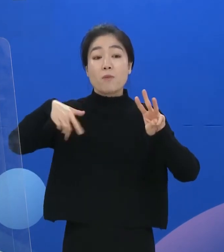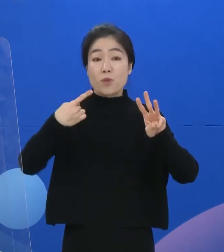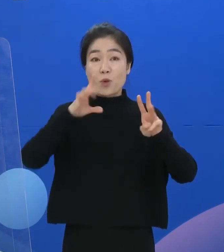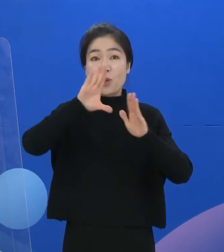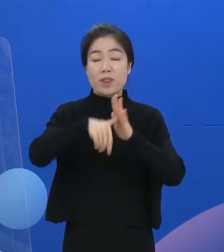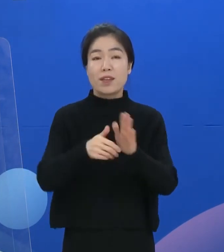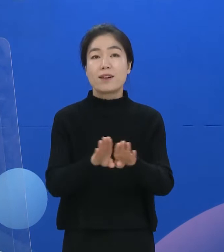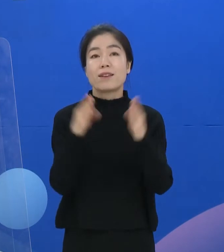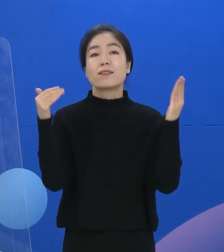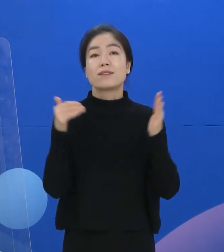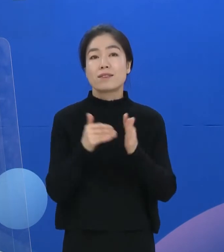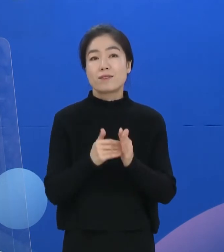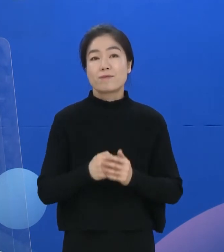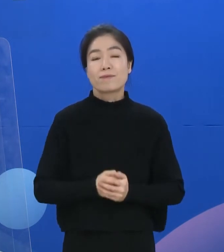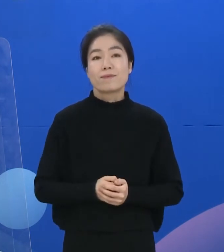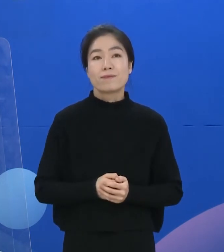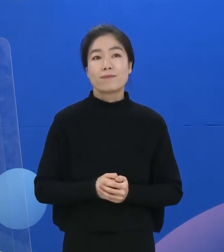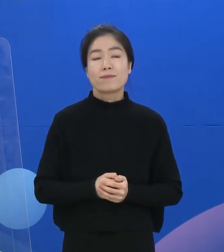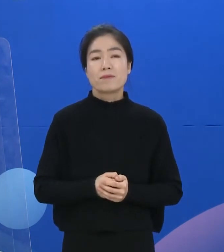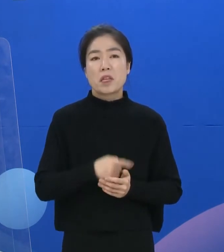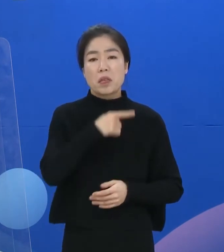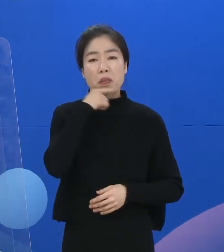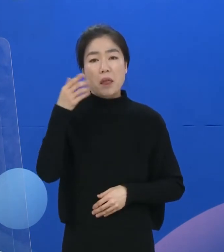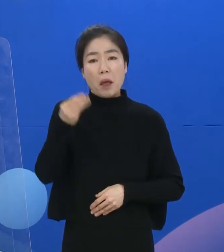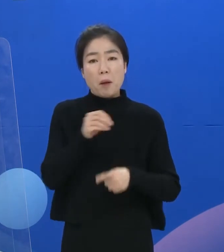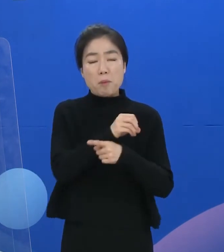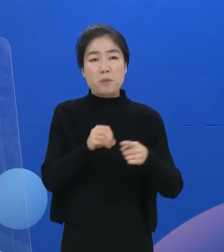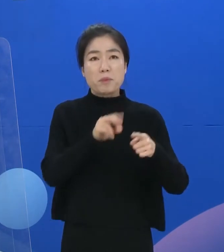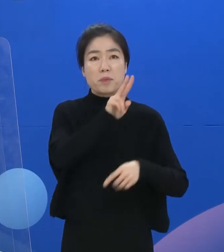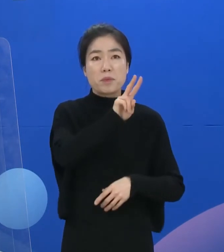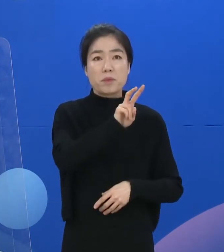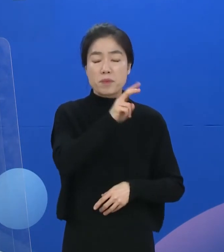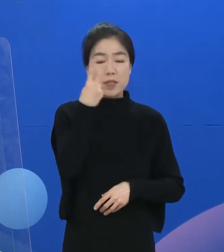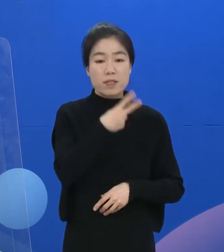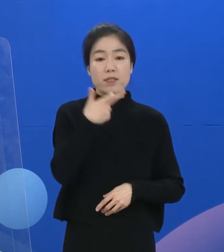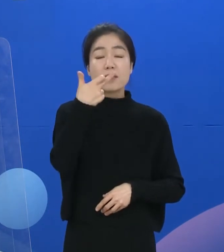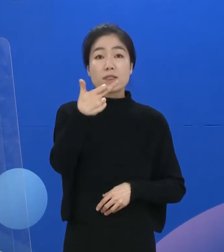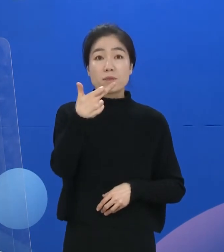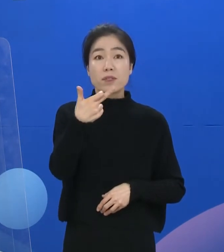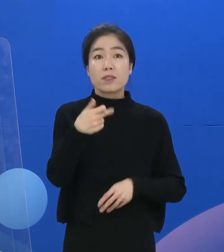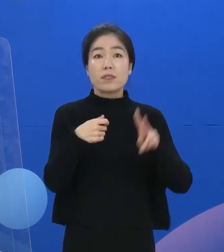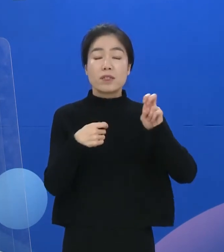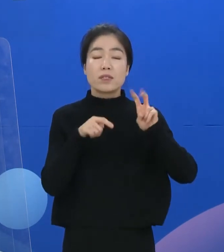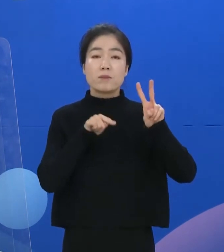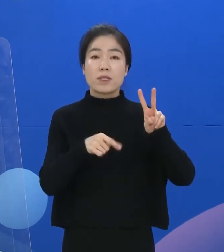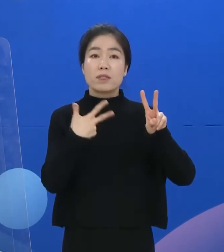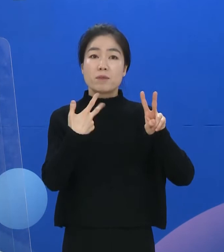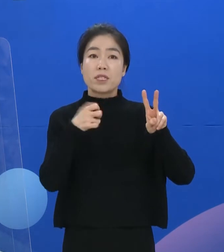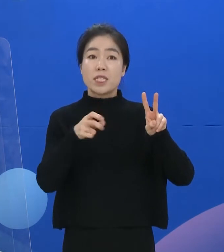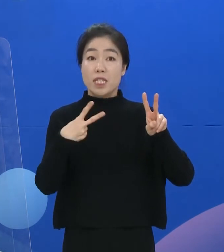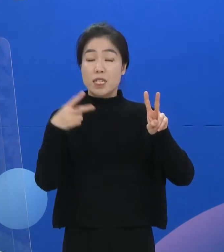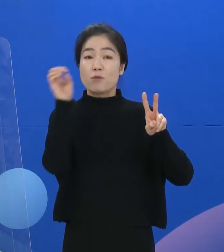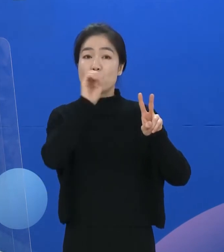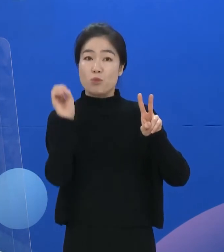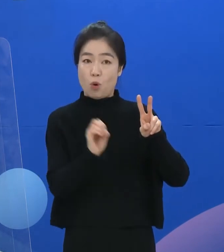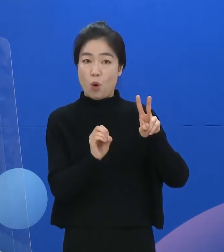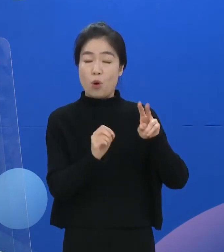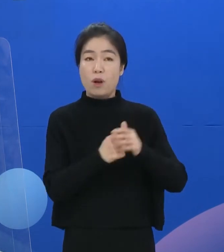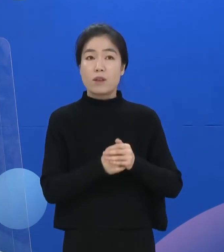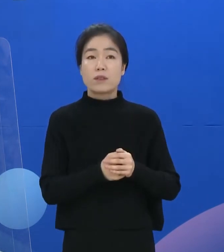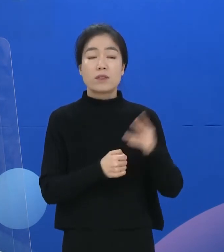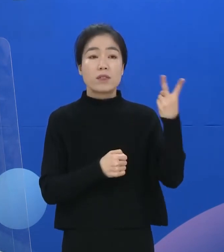국비 일정은 시대에서 불가 4년 만에 3조원 시대를 열었습니다 채무